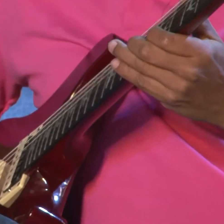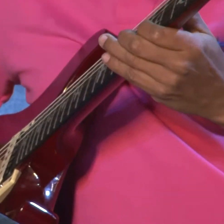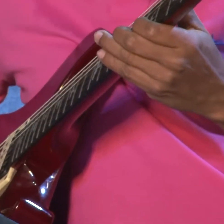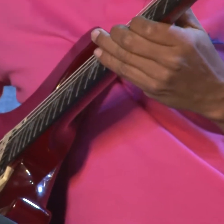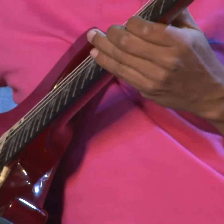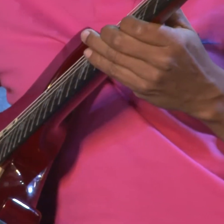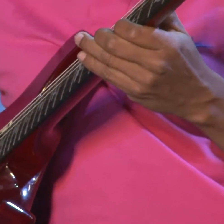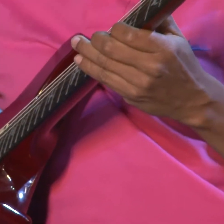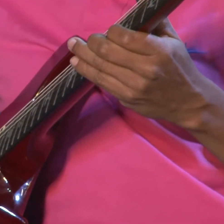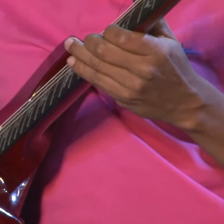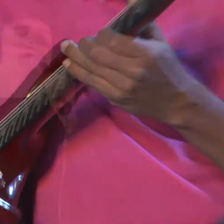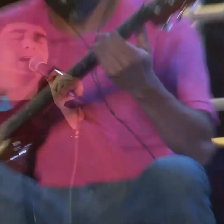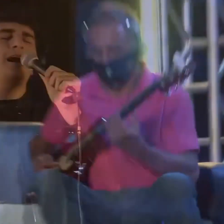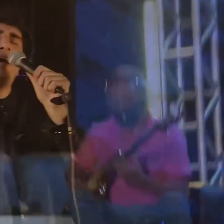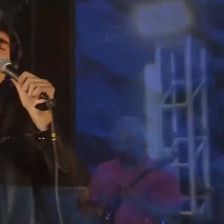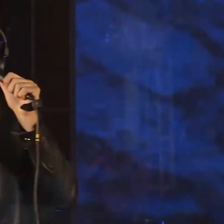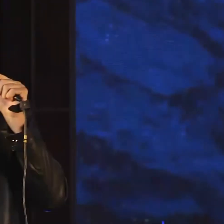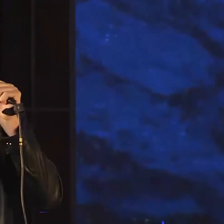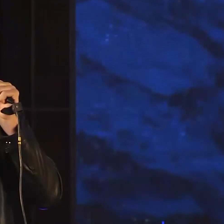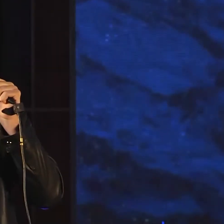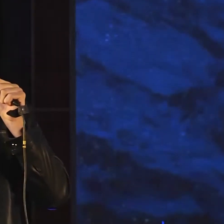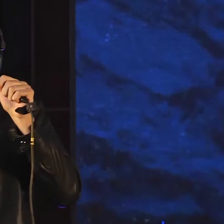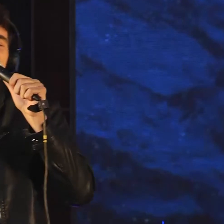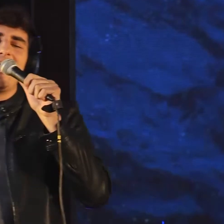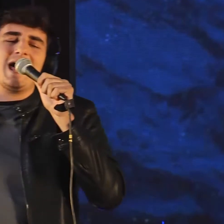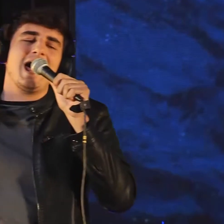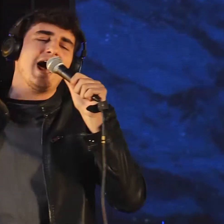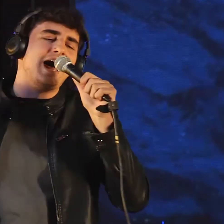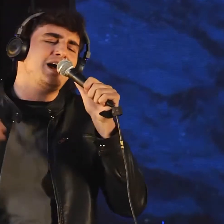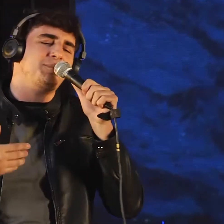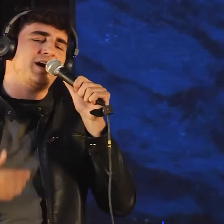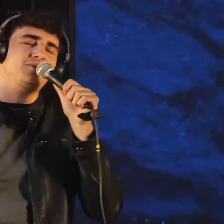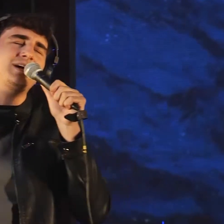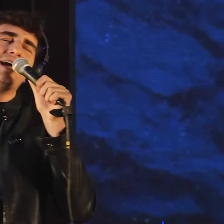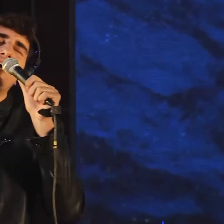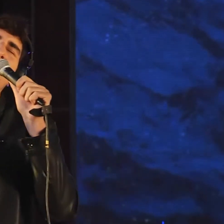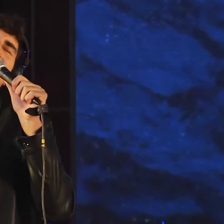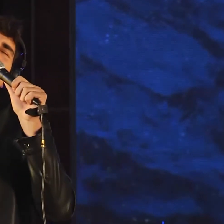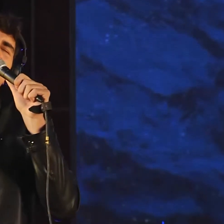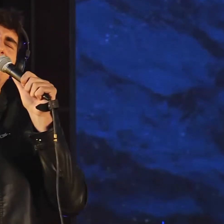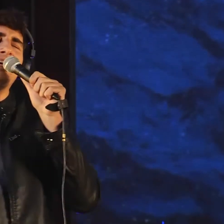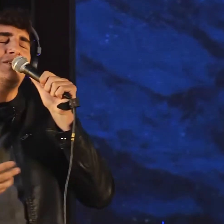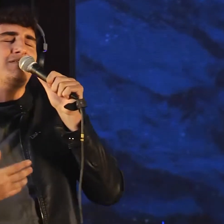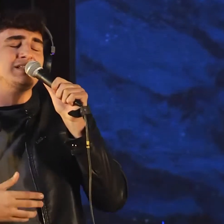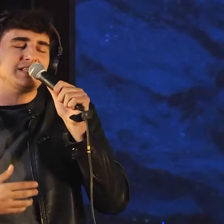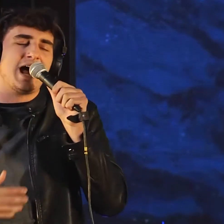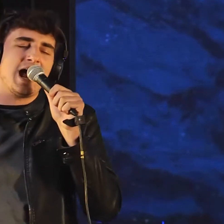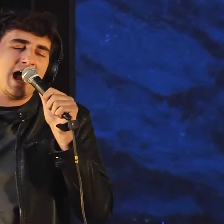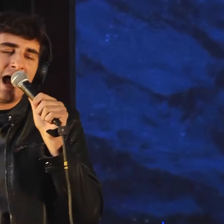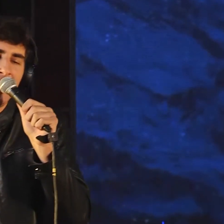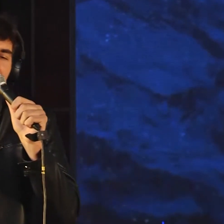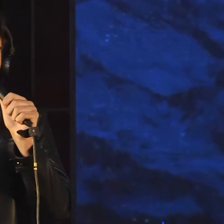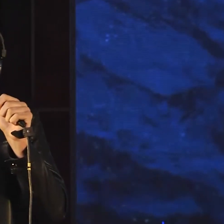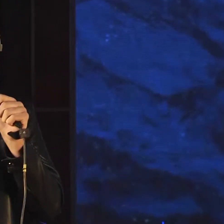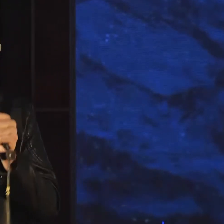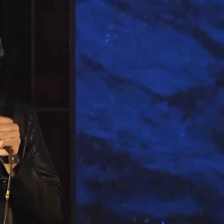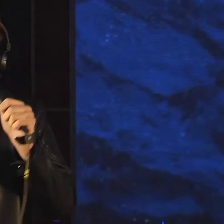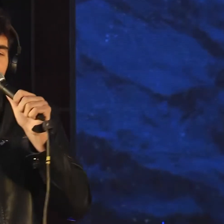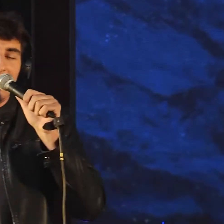recompensará. A ordem é avançar para o reino,